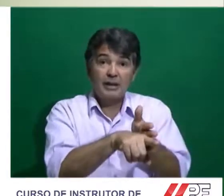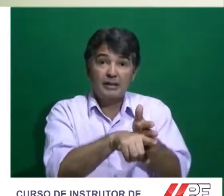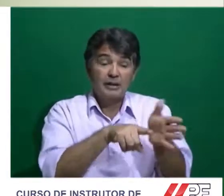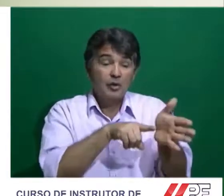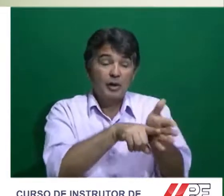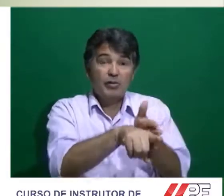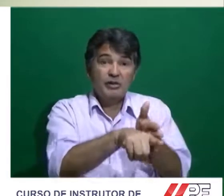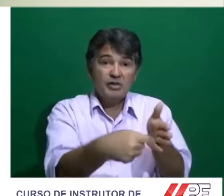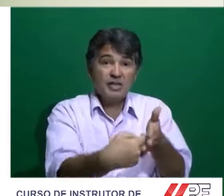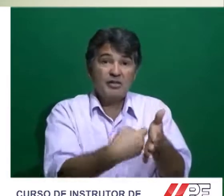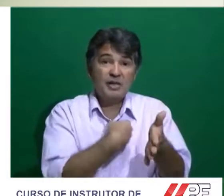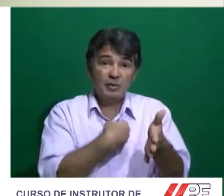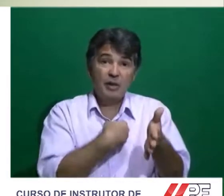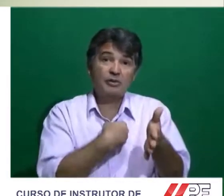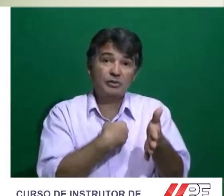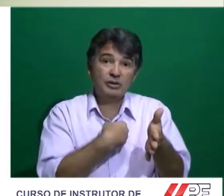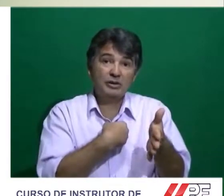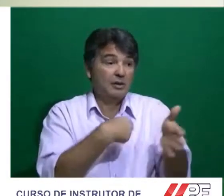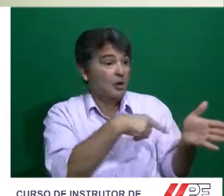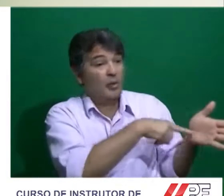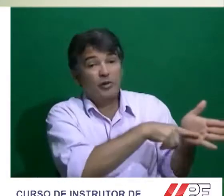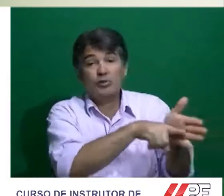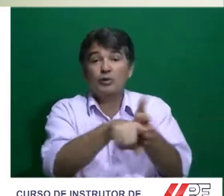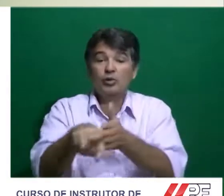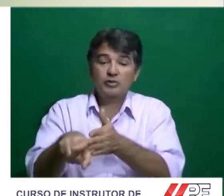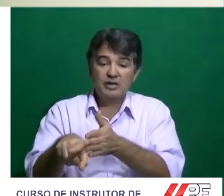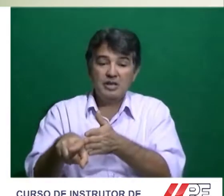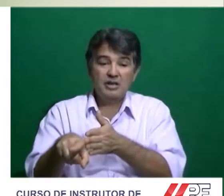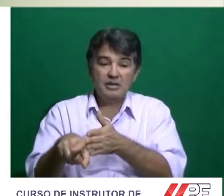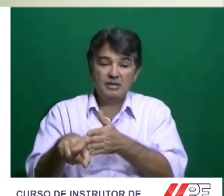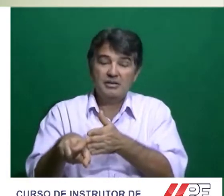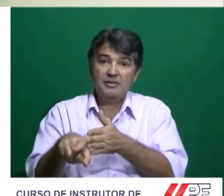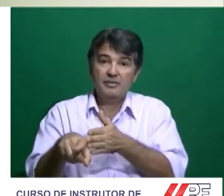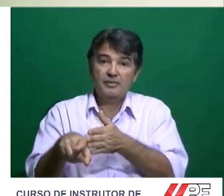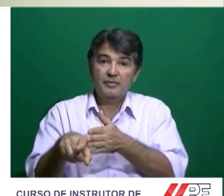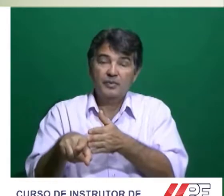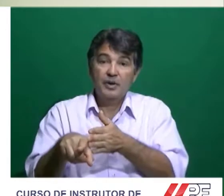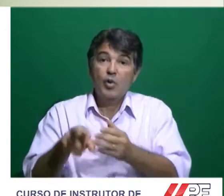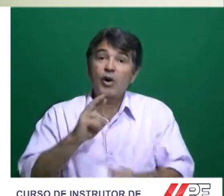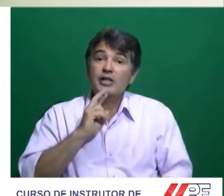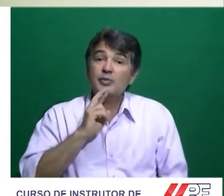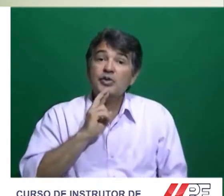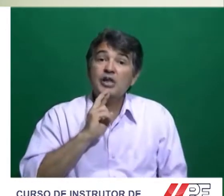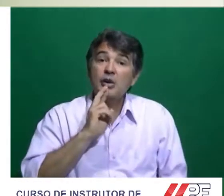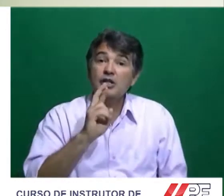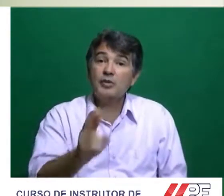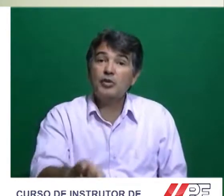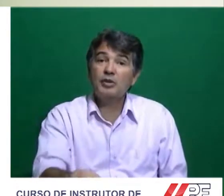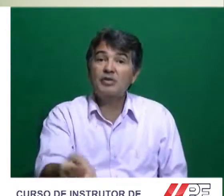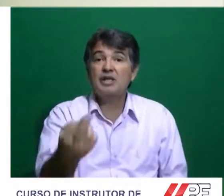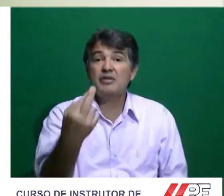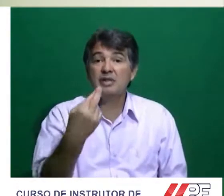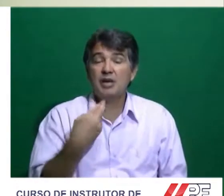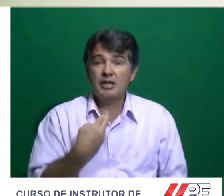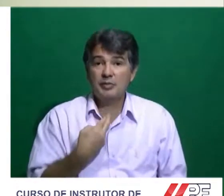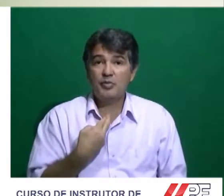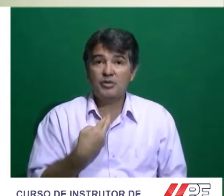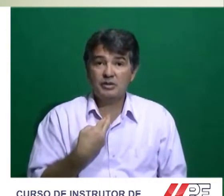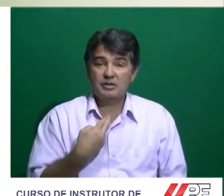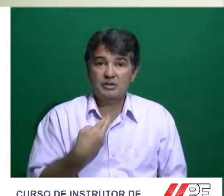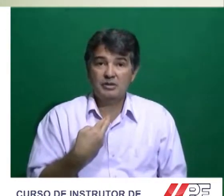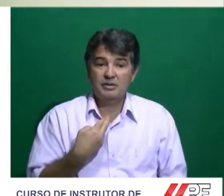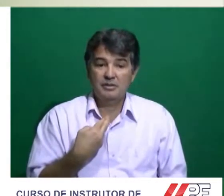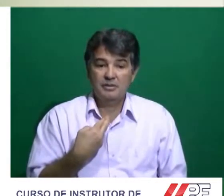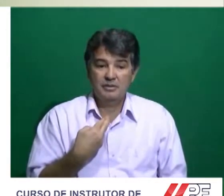O perguntar. Eu pergunto a você, você me pergunta. Eu pergunto a todos vocês. O responder. Eu respondo para você, você me